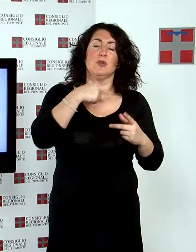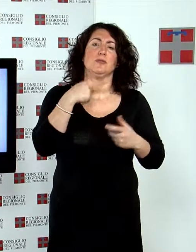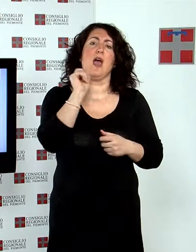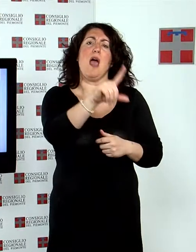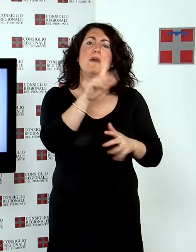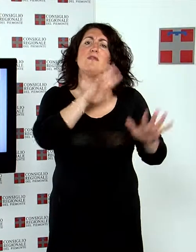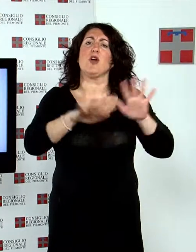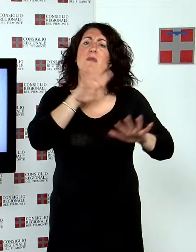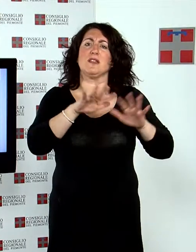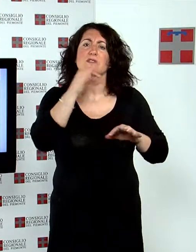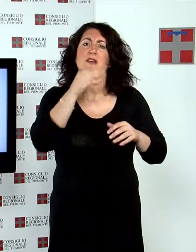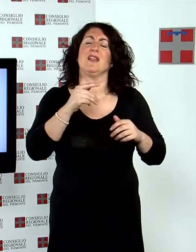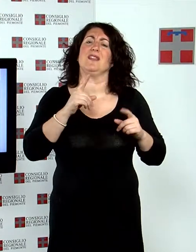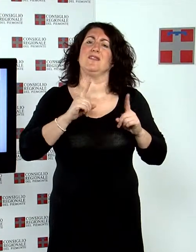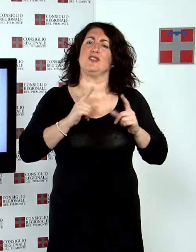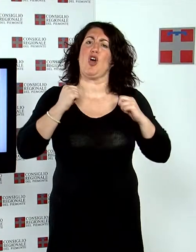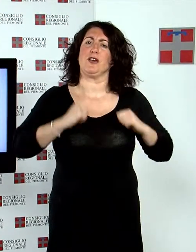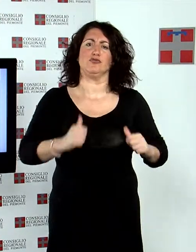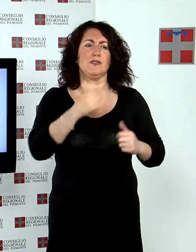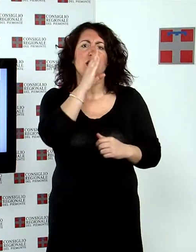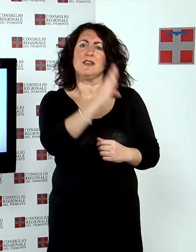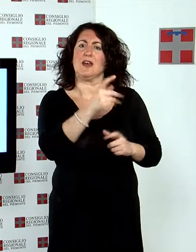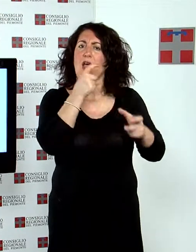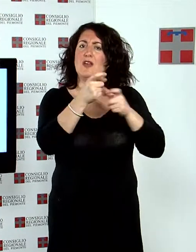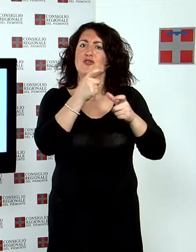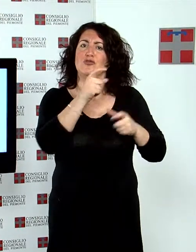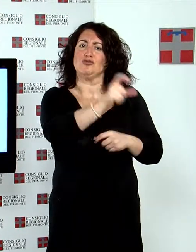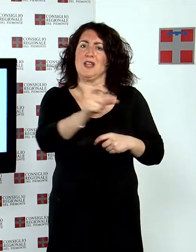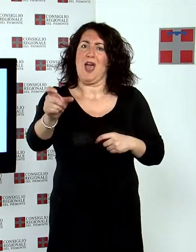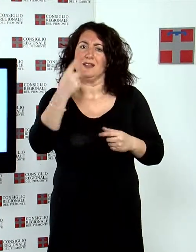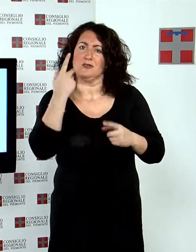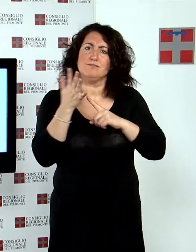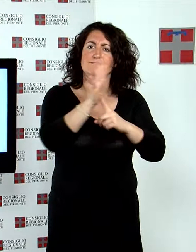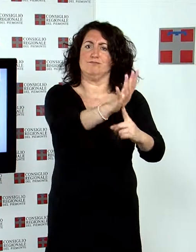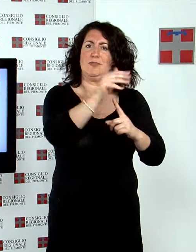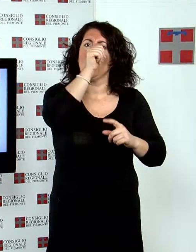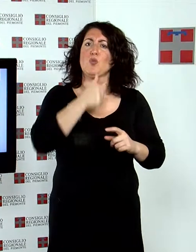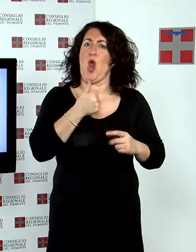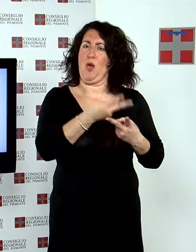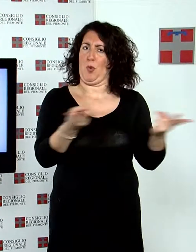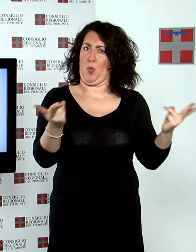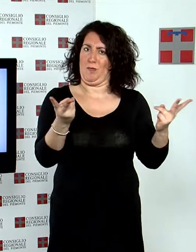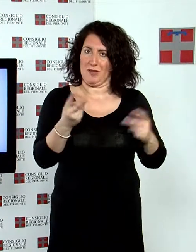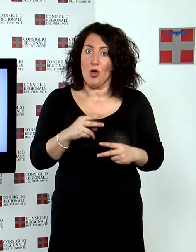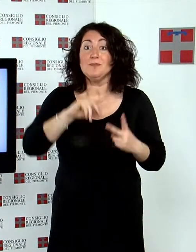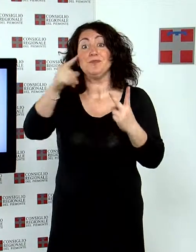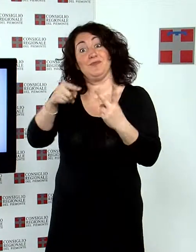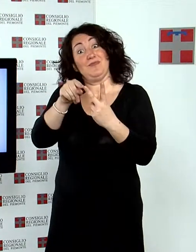Difensore Civico comunica direttamente con il cittadino per presentare la sua funzione pubblica. Nella sezione domande frequenti, l'utente